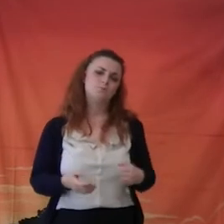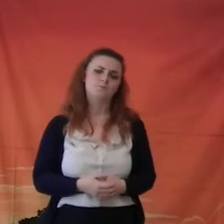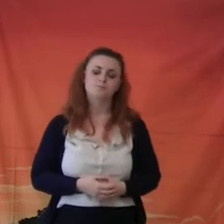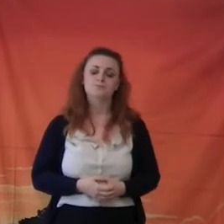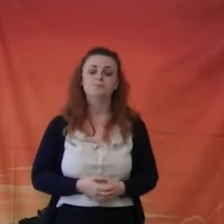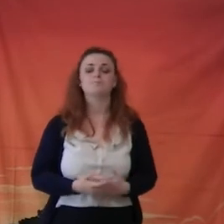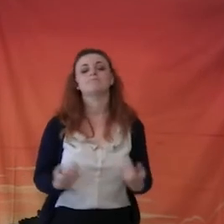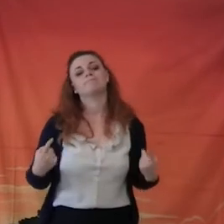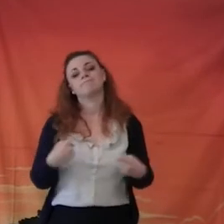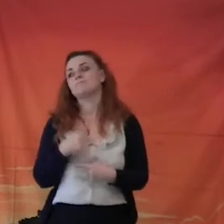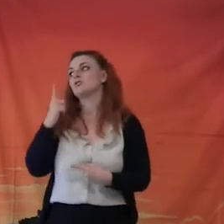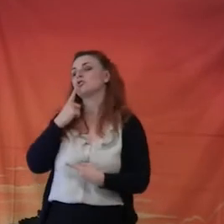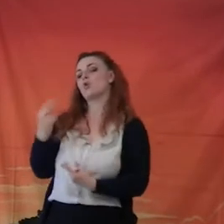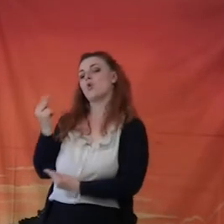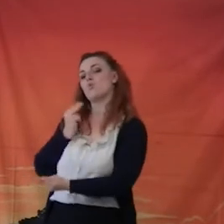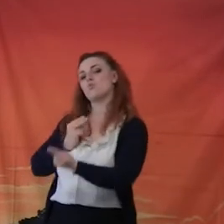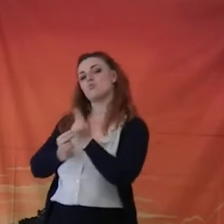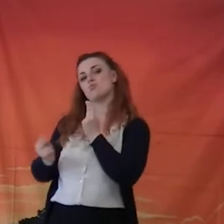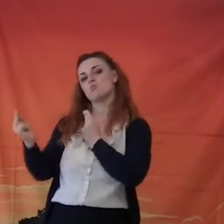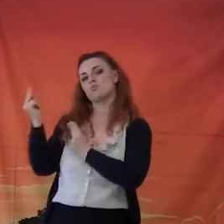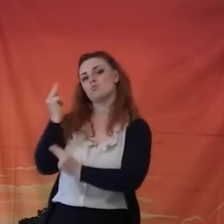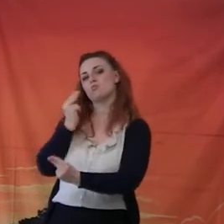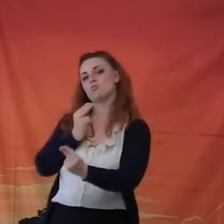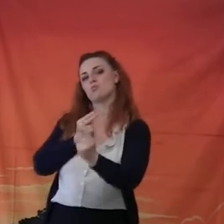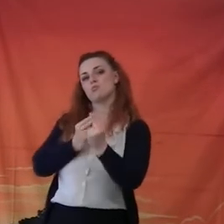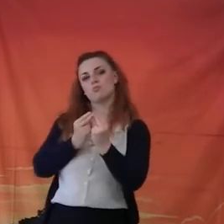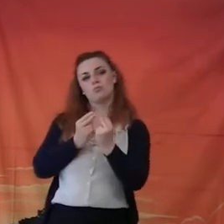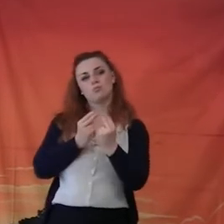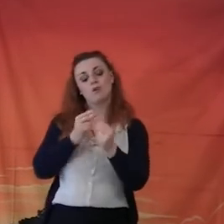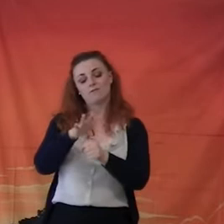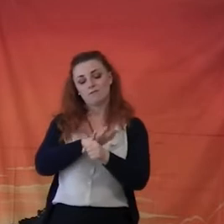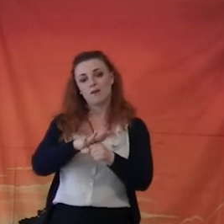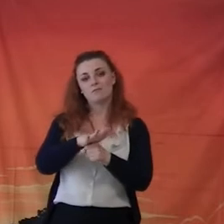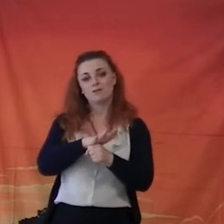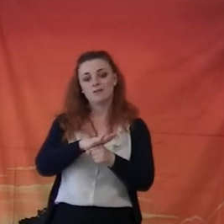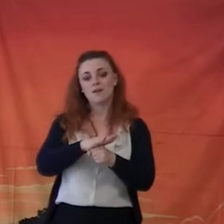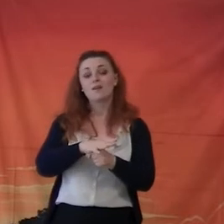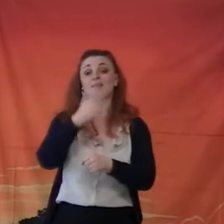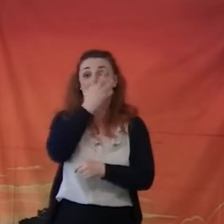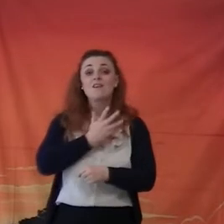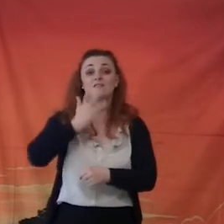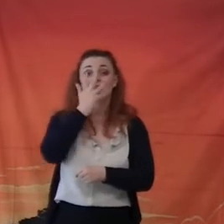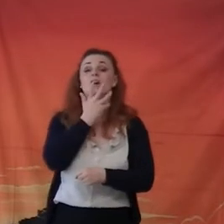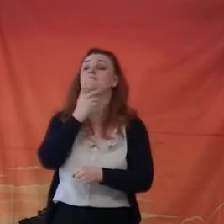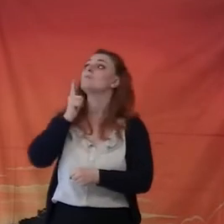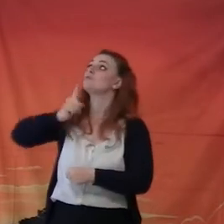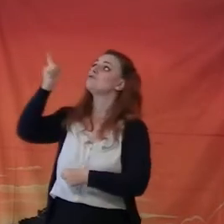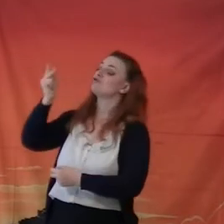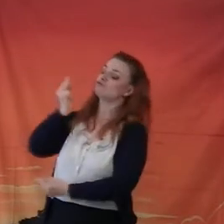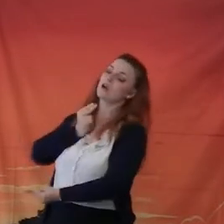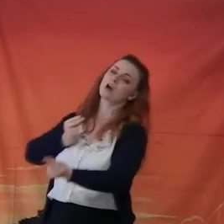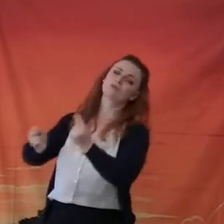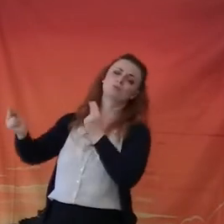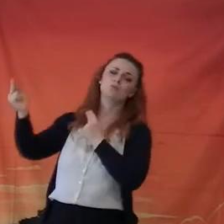ma Dio mi ha curato. In Africa il Signore ci ha curati. La prima cosa che Dio ha fatto è stata quella di curarci